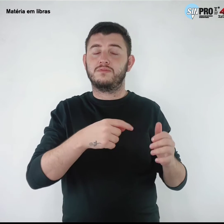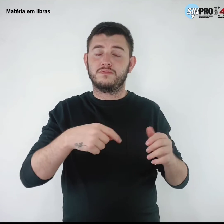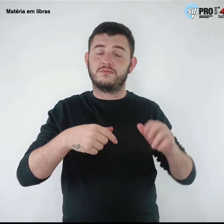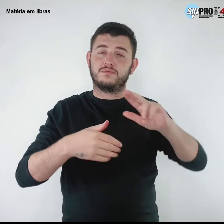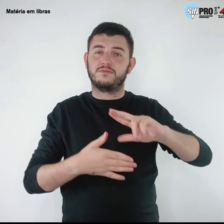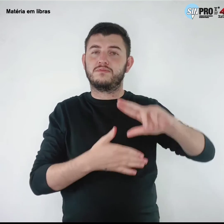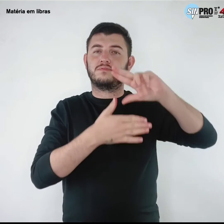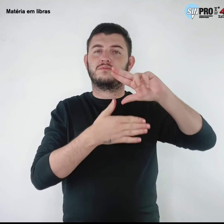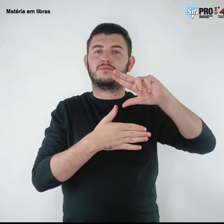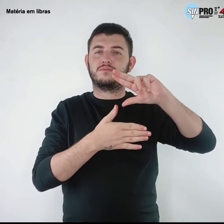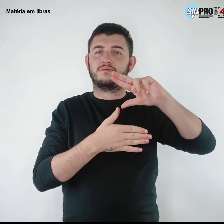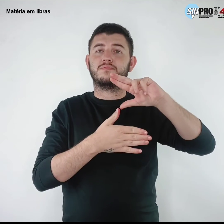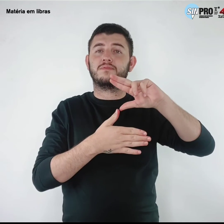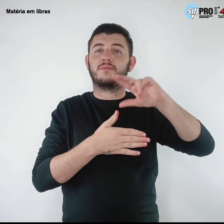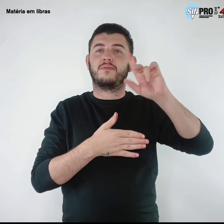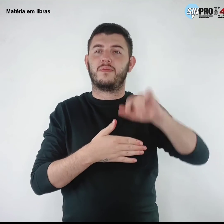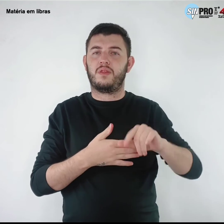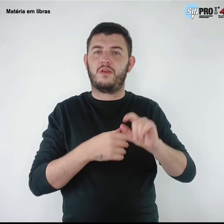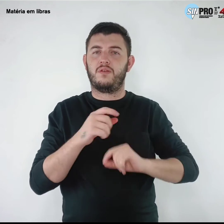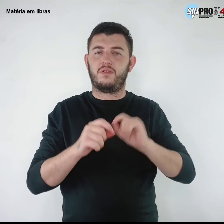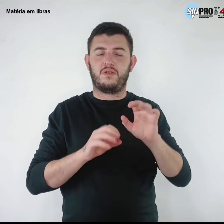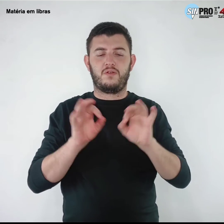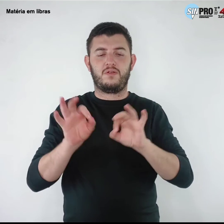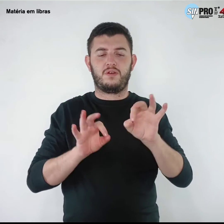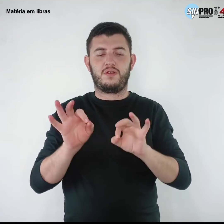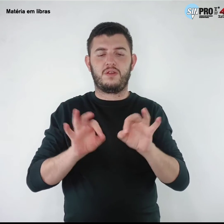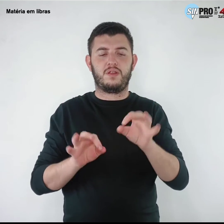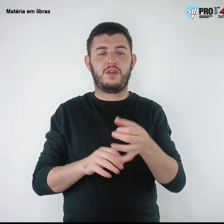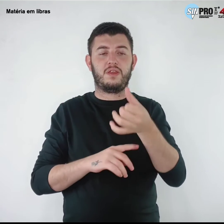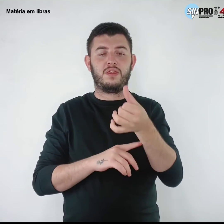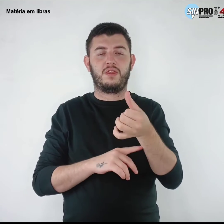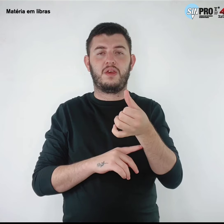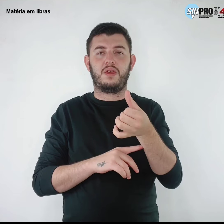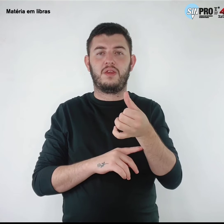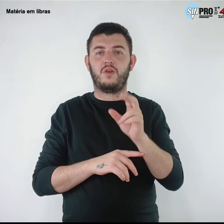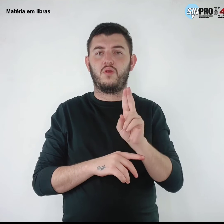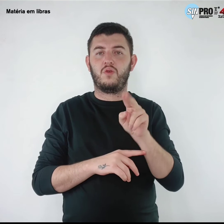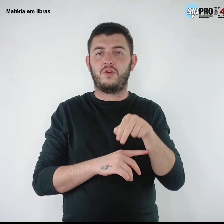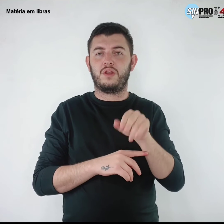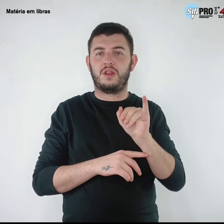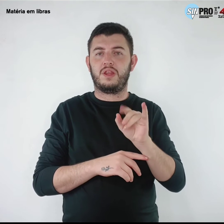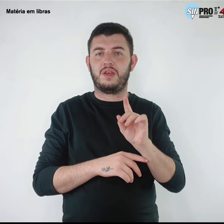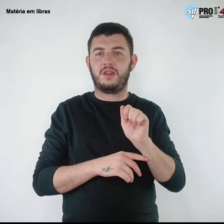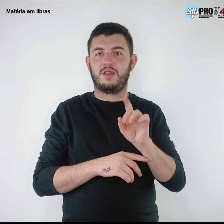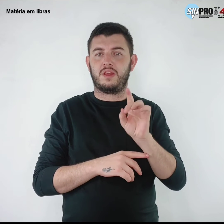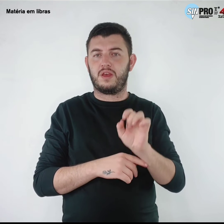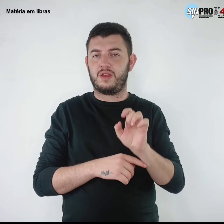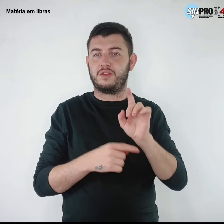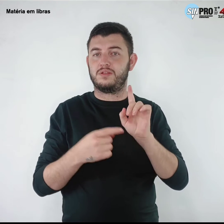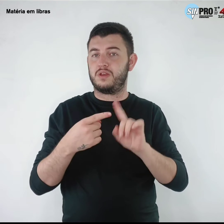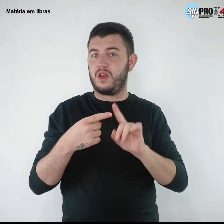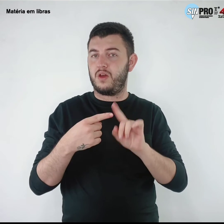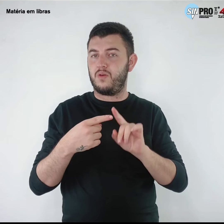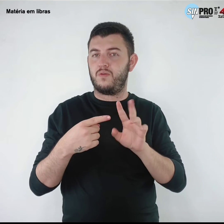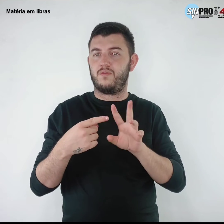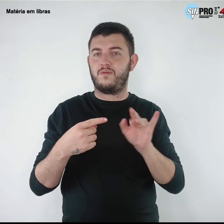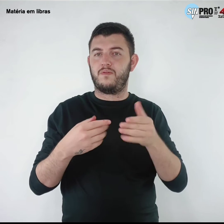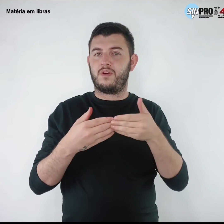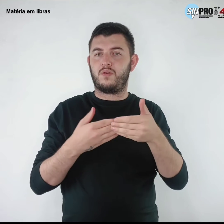da América Latina é dividido em seis unidades. A unidade 1 inicia